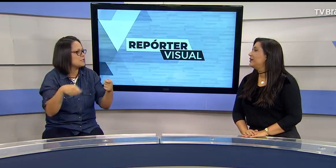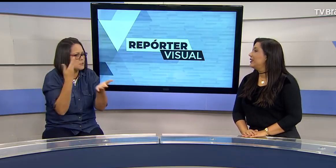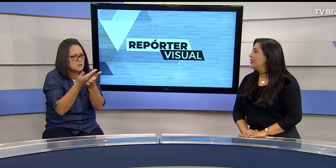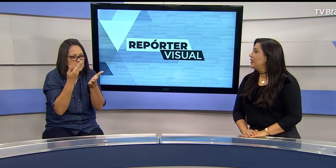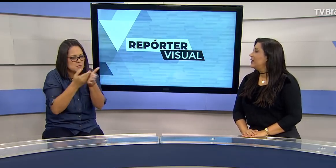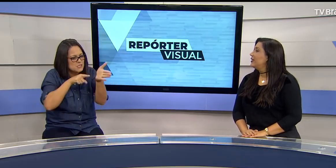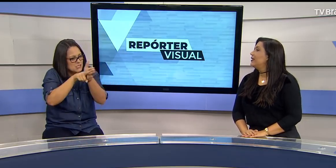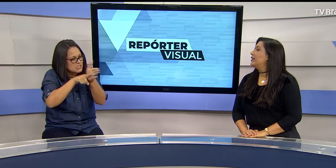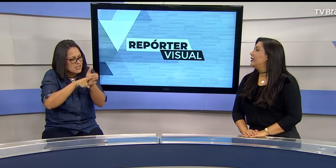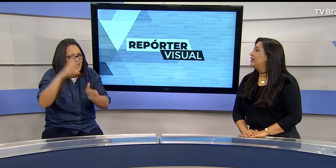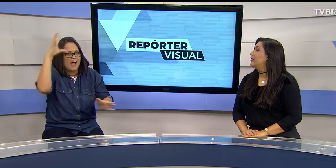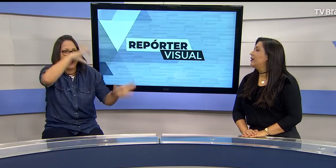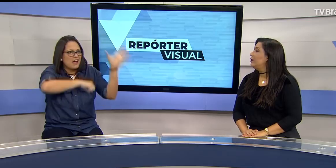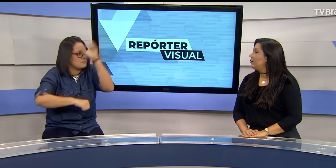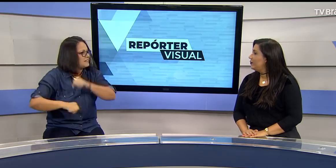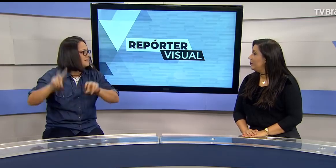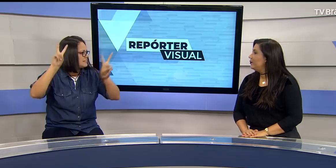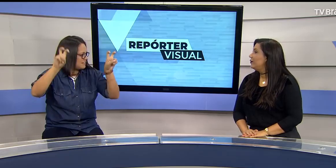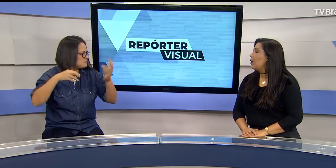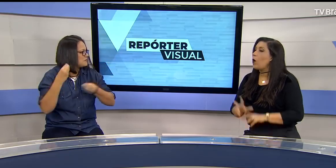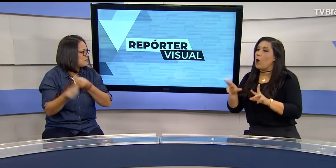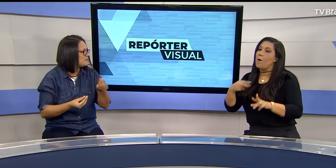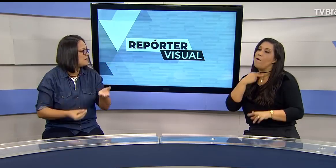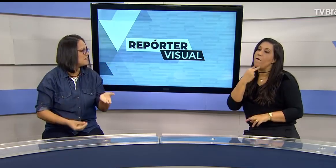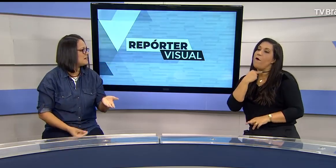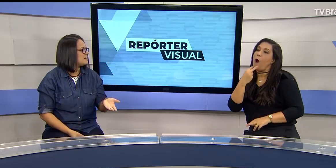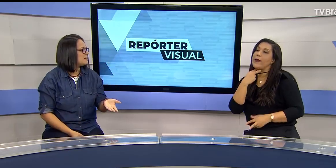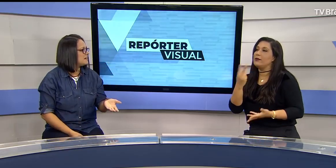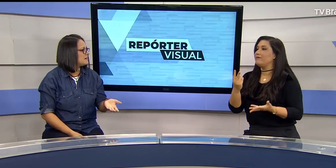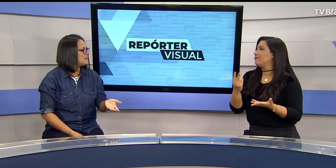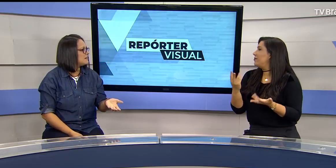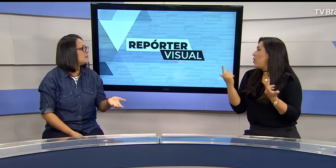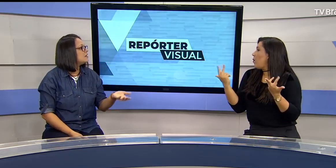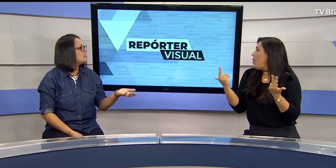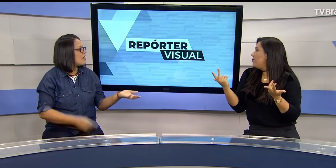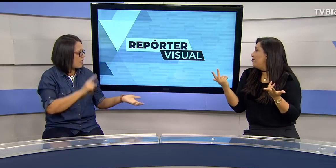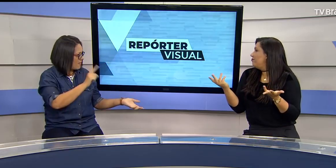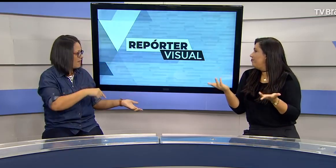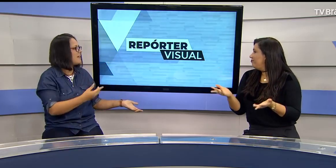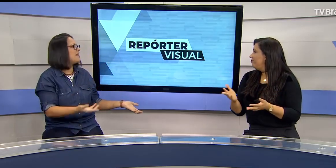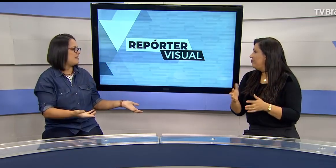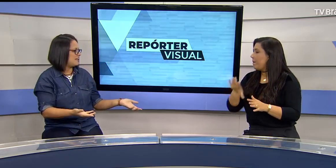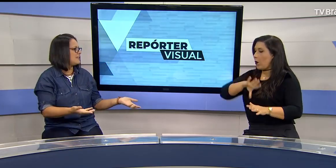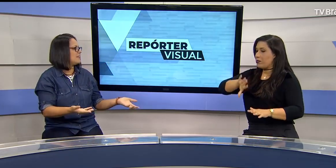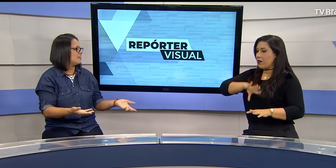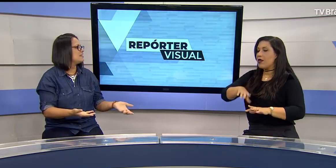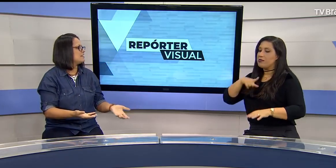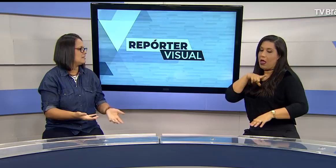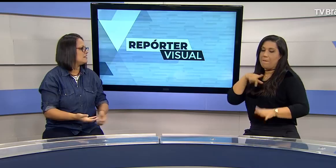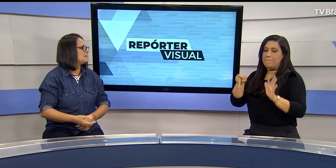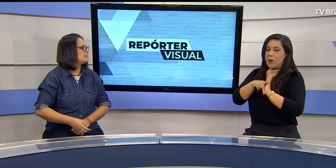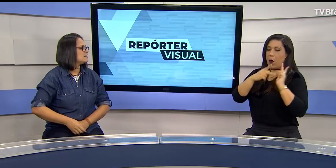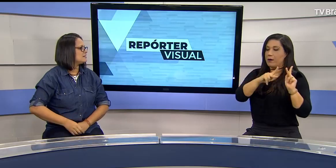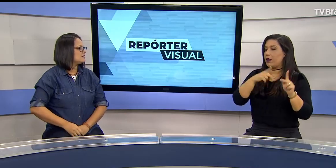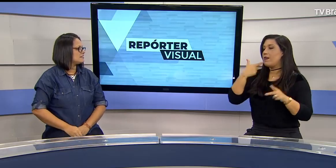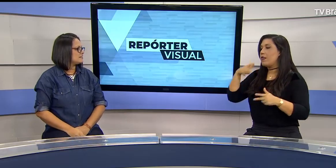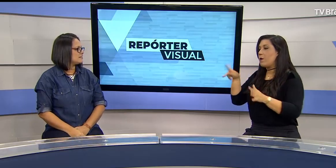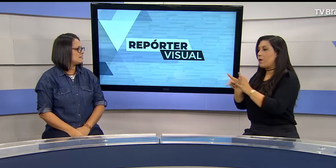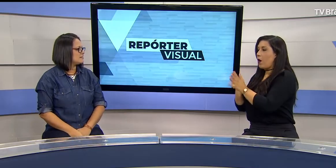regida por regras gramaticais que precisam ser estudadas e aprendidas. Claro, exatamente como acontece nas